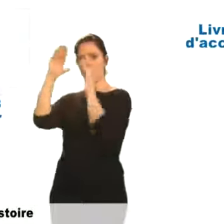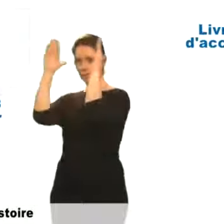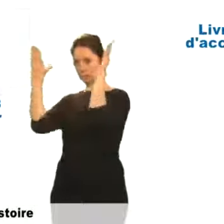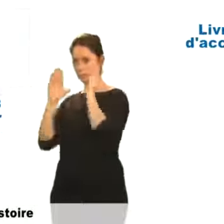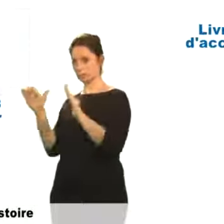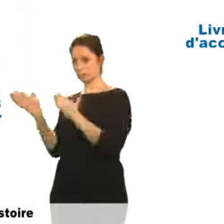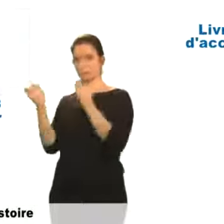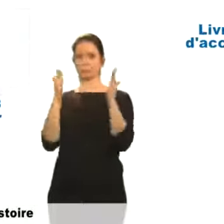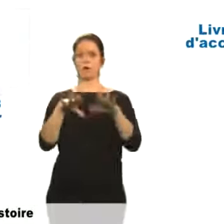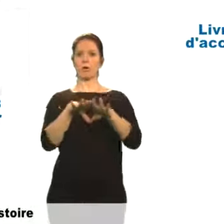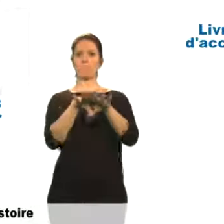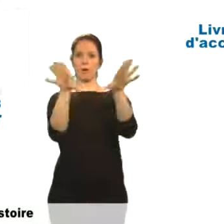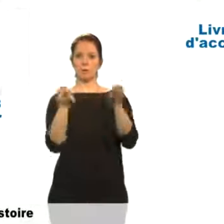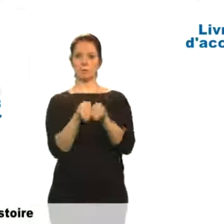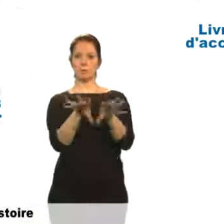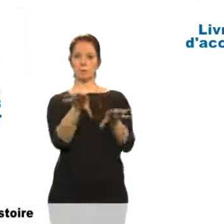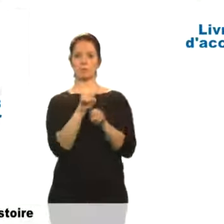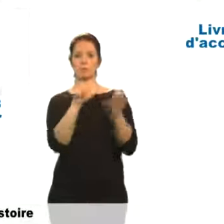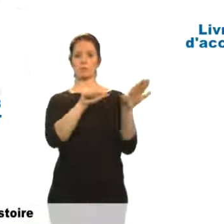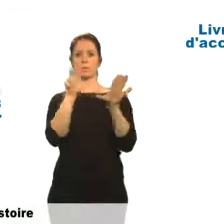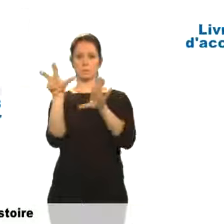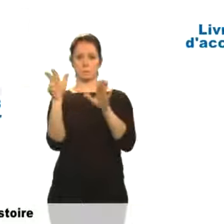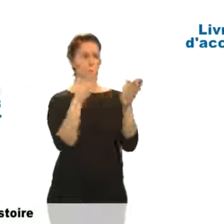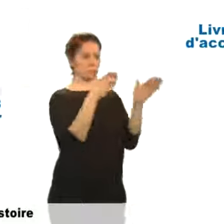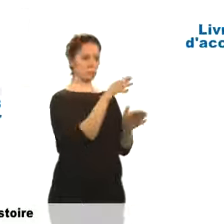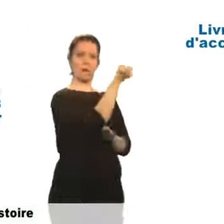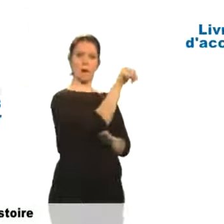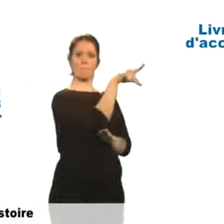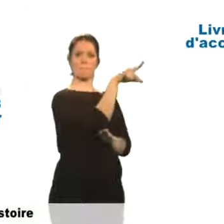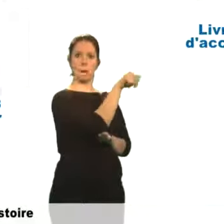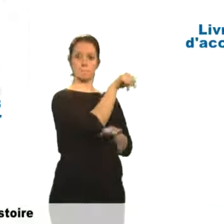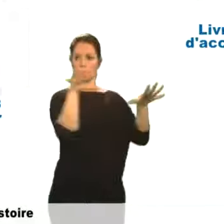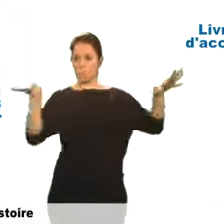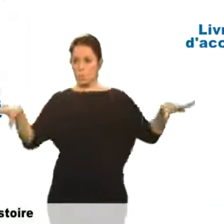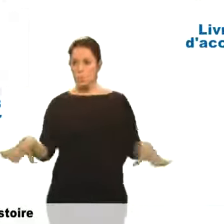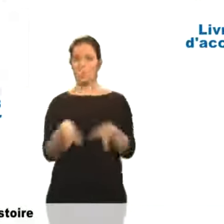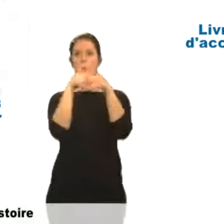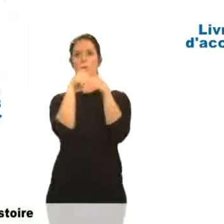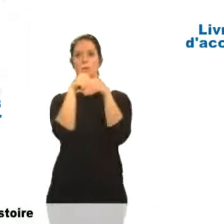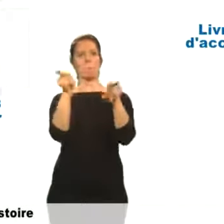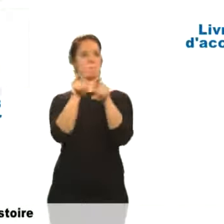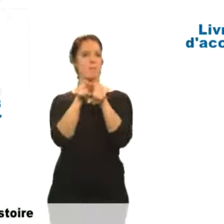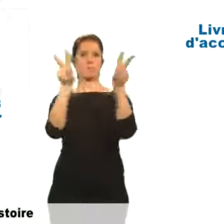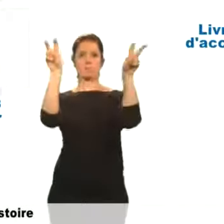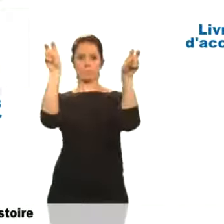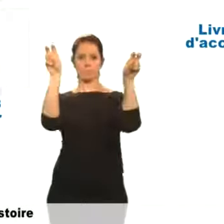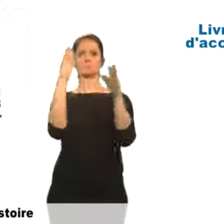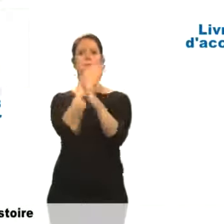Emploi 68 et de l'APA, sous la dénomination commune la Croisée des services.